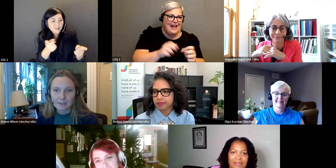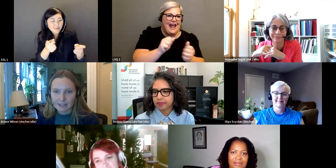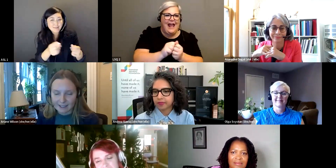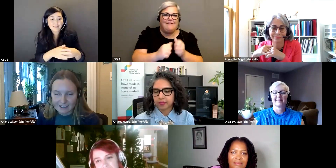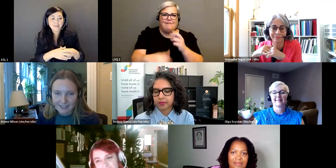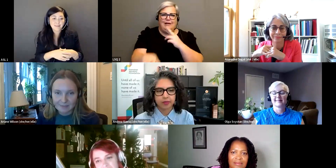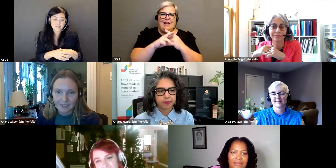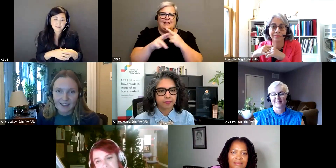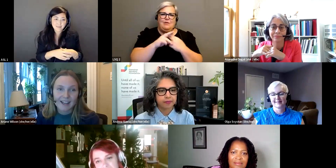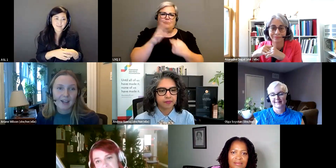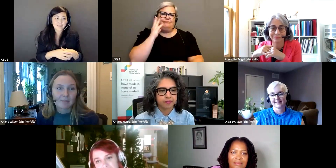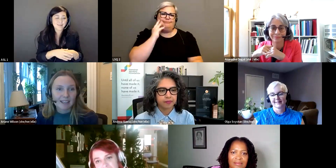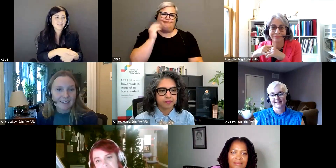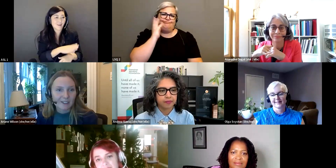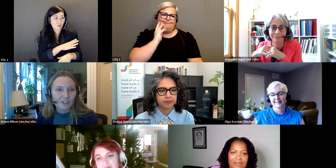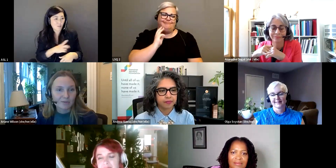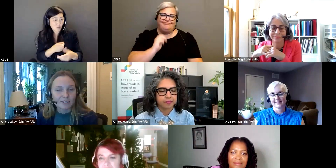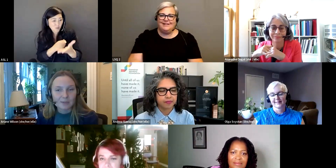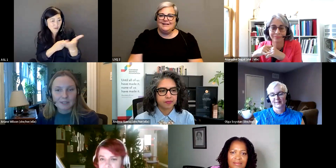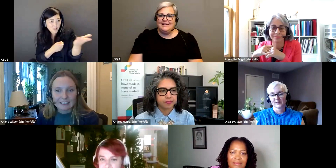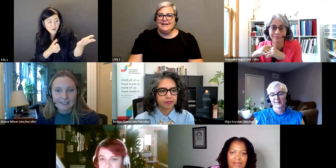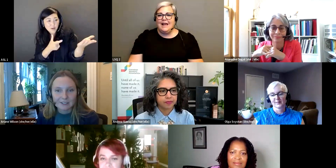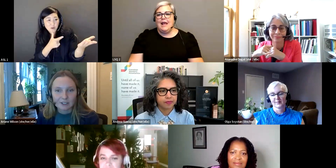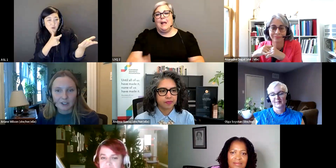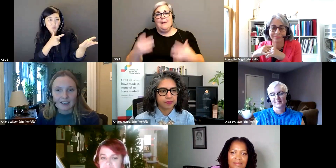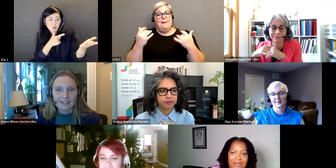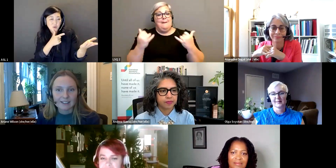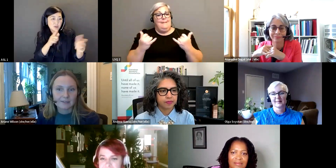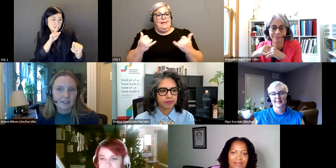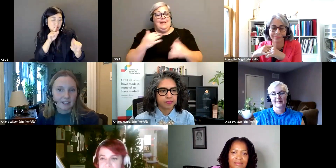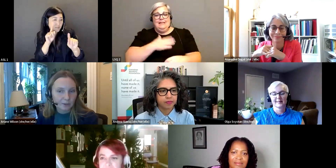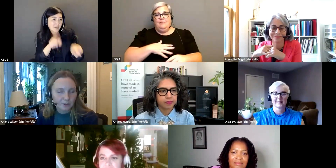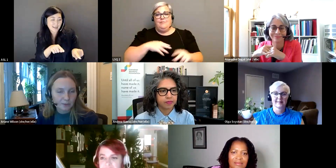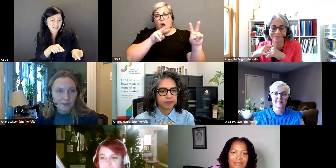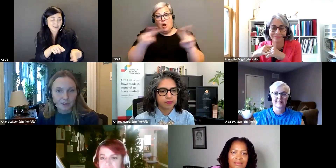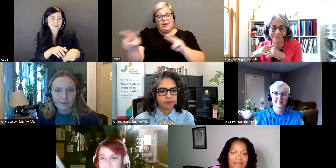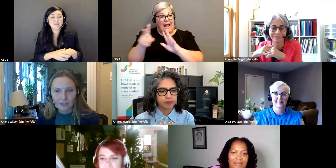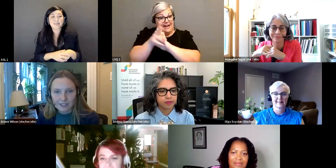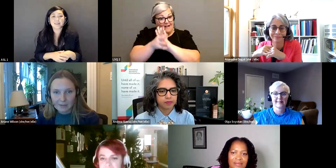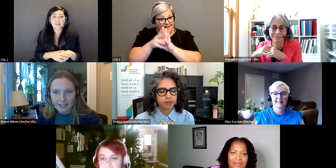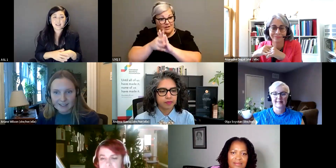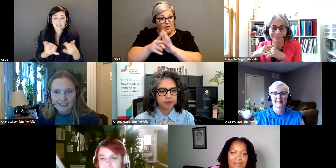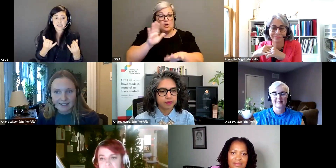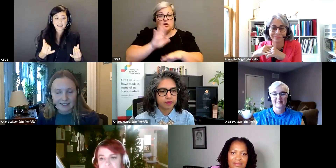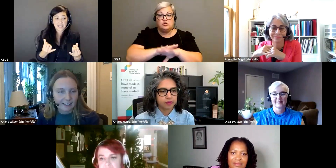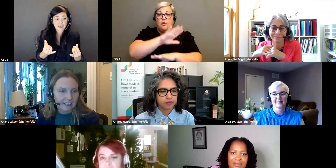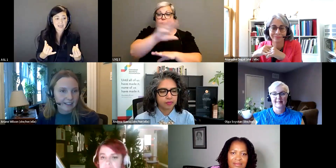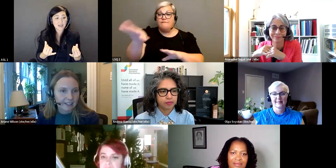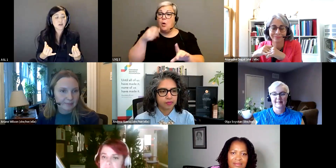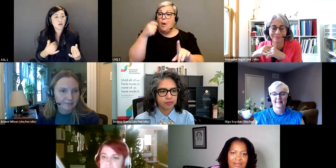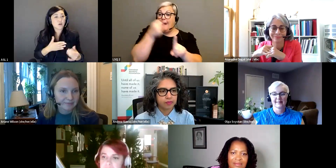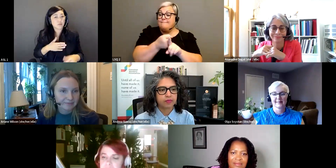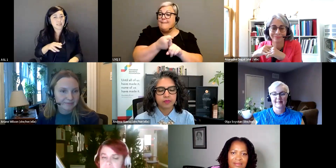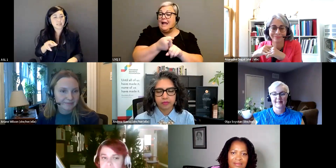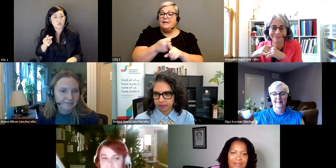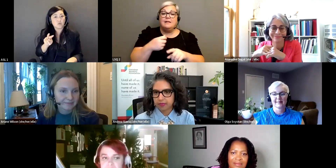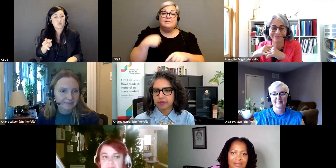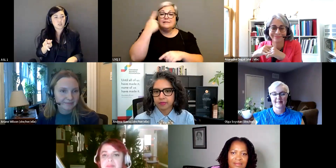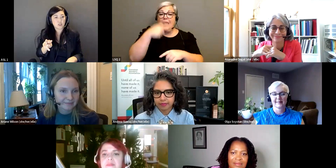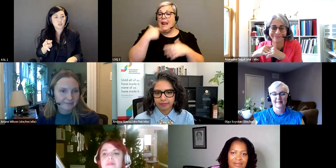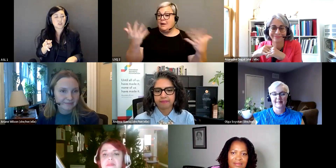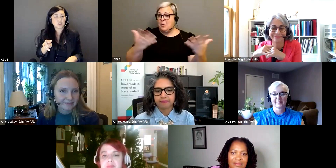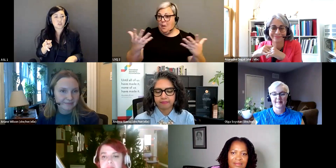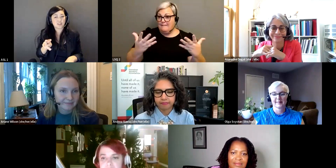réponses perspicaces. Maintenant, je vous en prie de regarder cette vidéo sur votre impact cette dernière année.